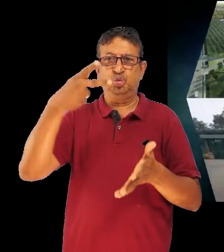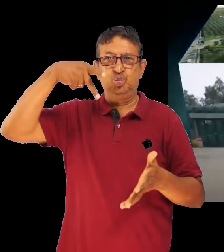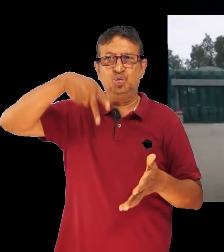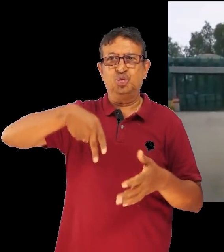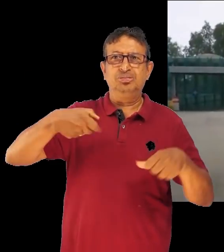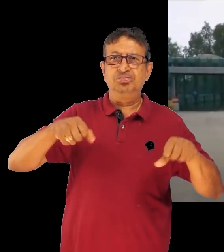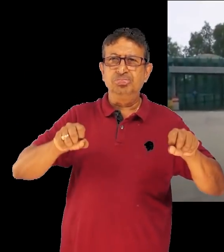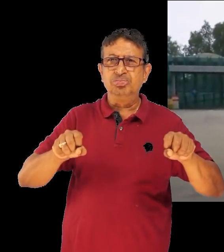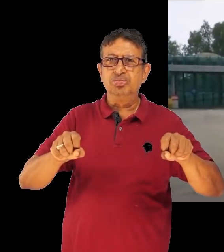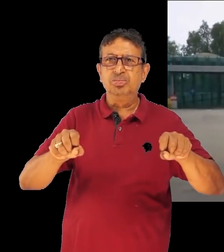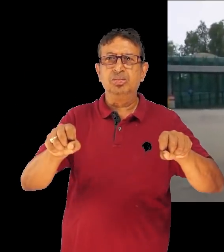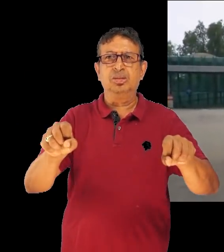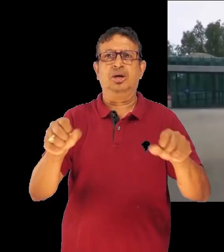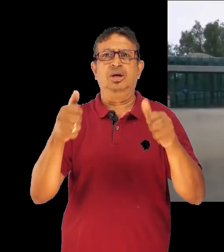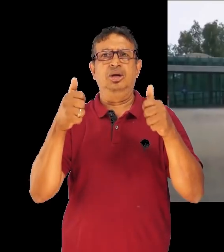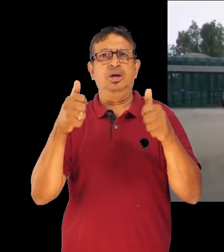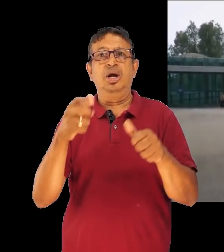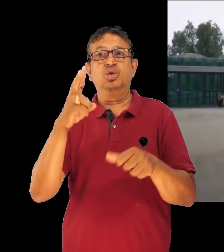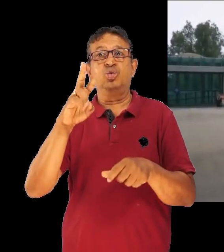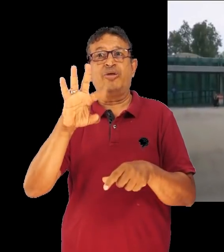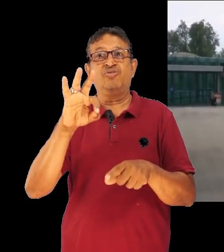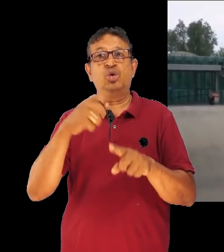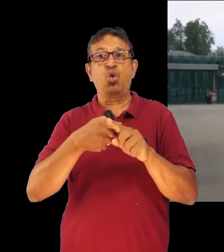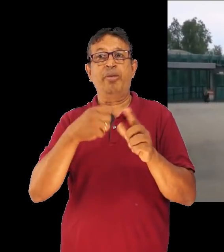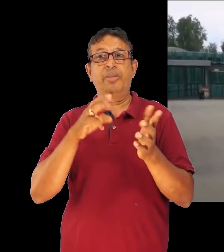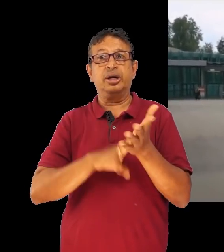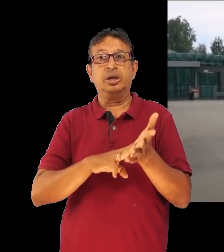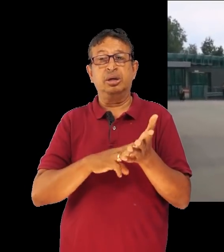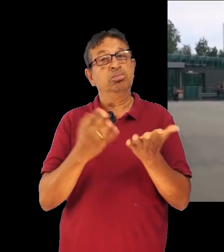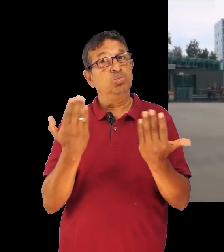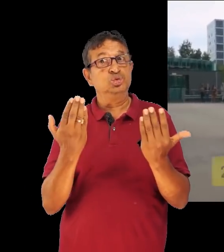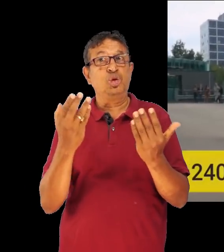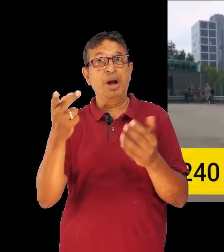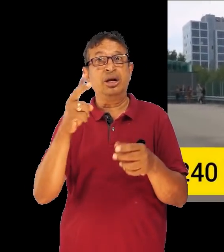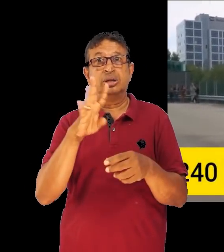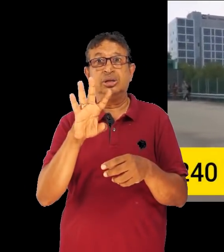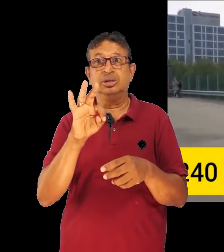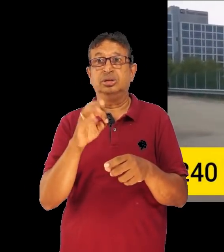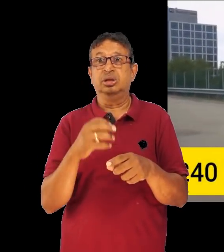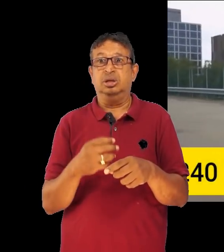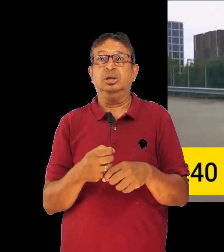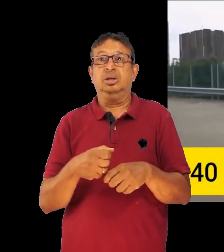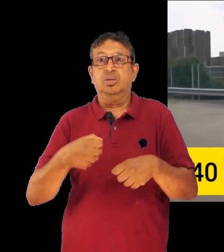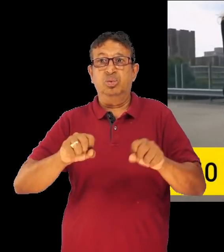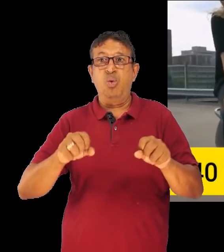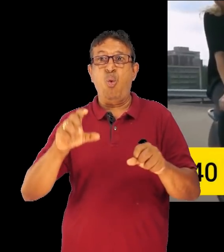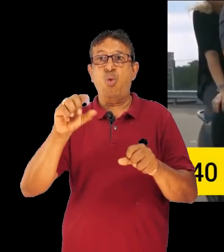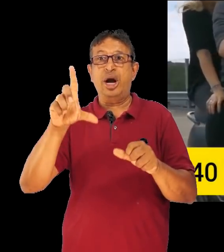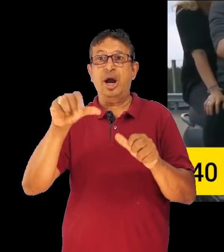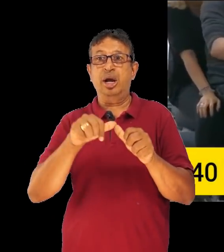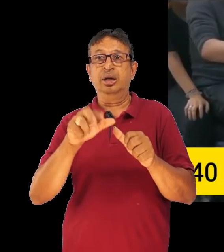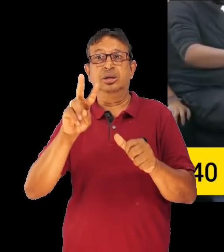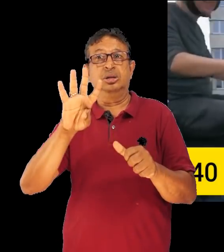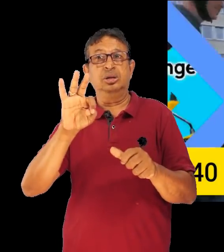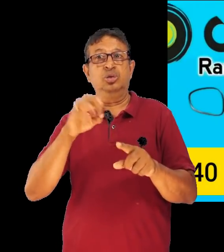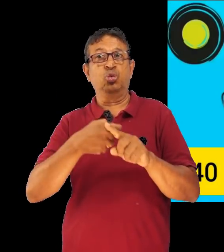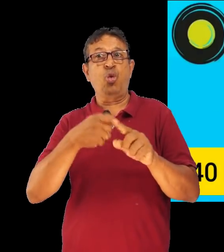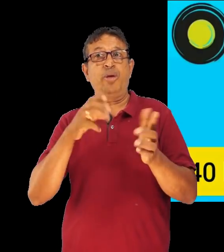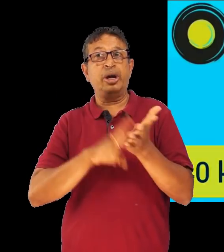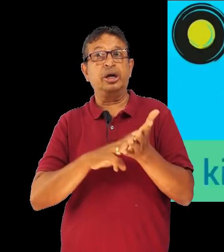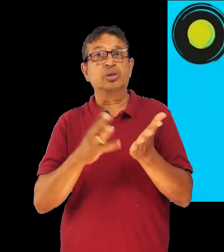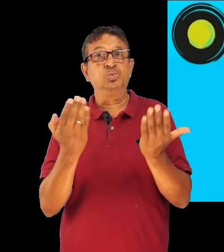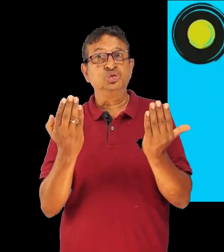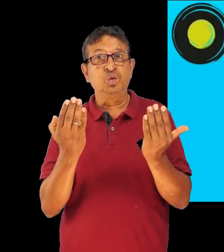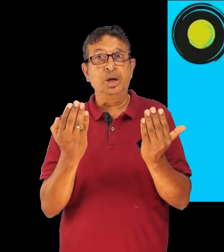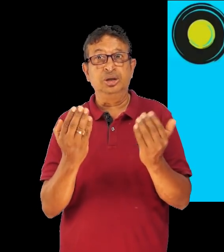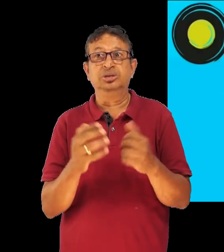वो उसे पूरा करने में पूरी तरह से सक्षम है। फॉर एग्जाम्पल इसमें जो रेंज दी गई है तो वो तो 240 किलोमीटर की है। जी हाँ, आपने बिल्कुल ठीक सुना